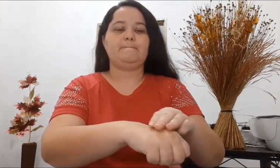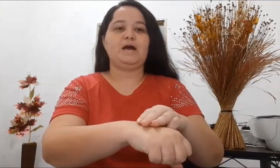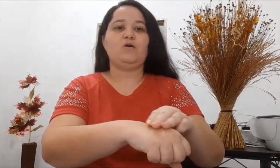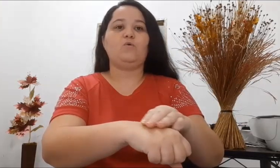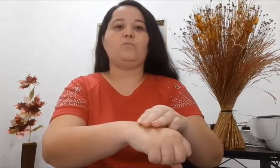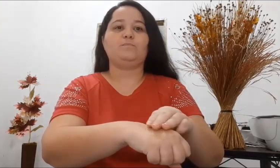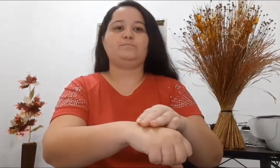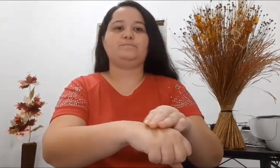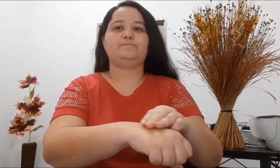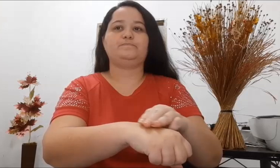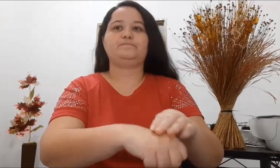Marrom.